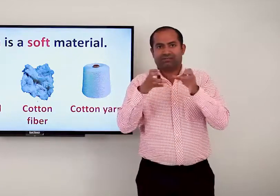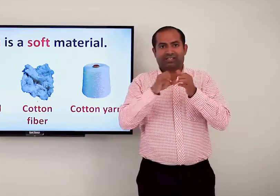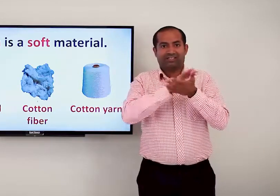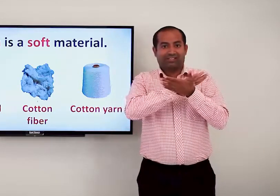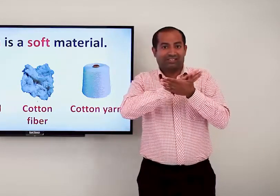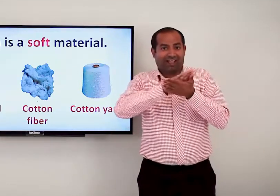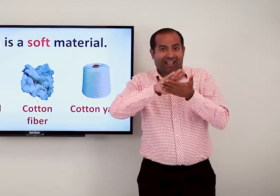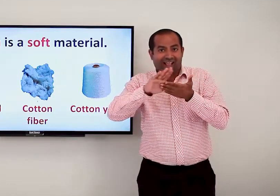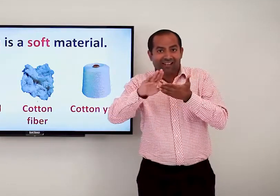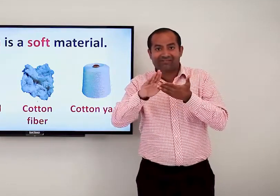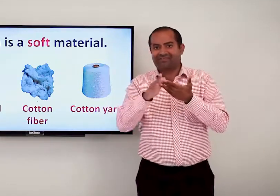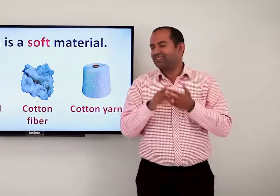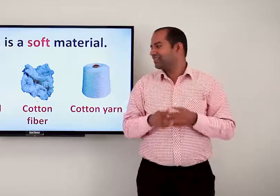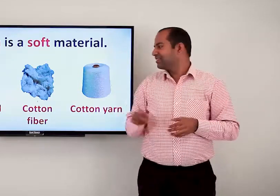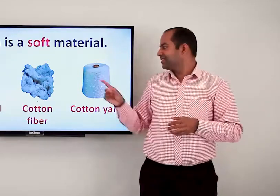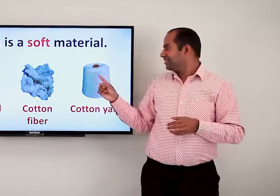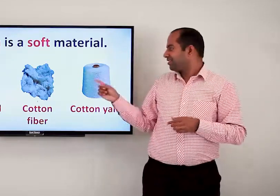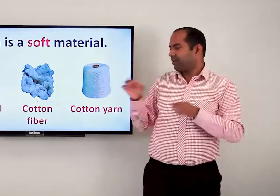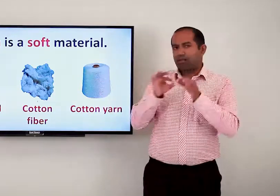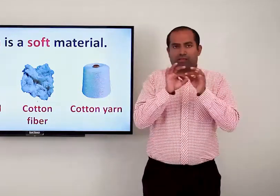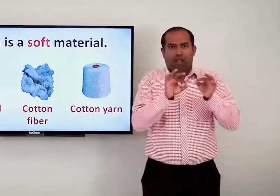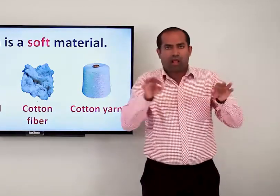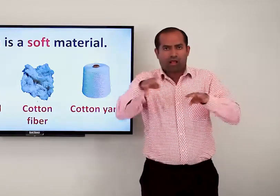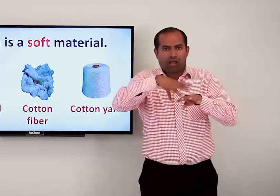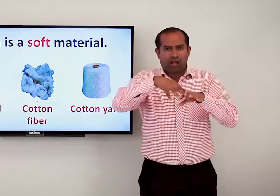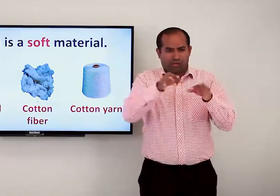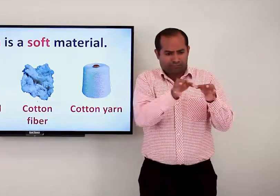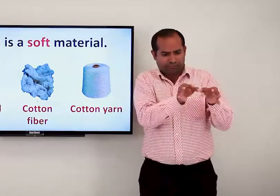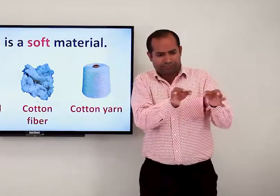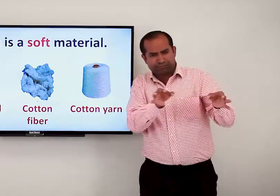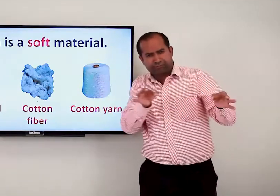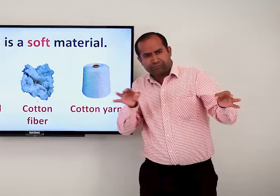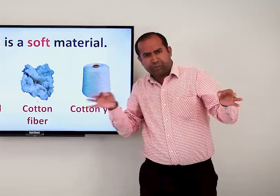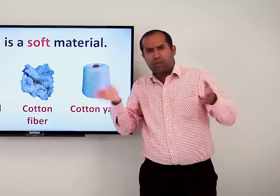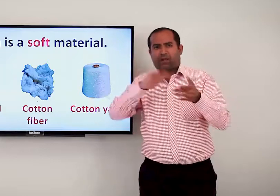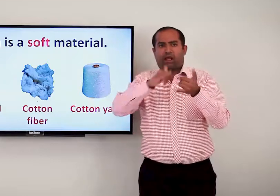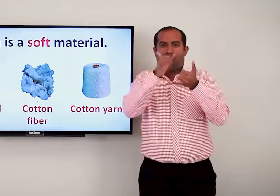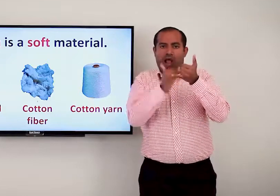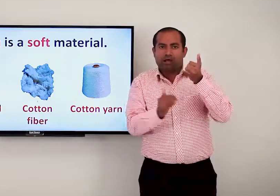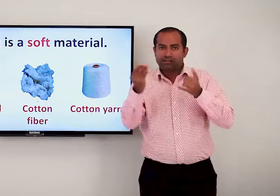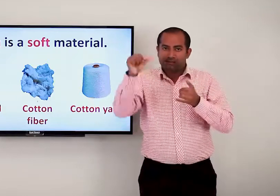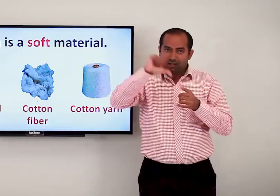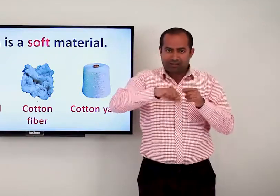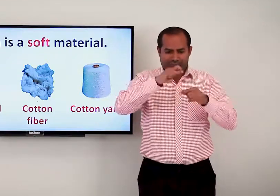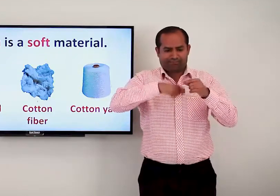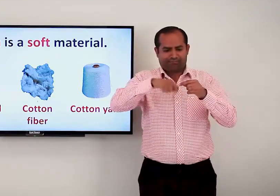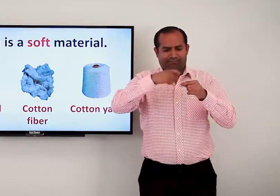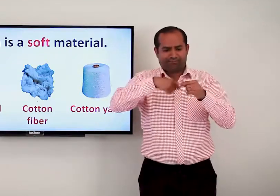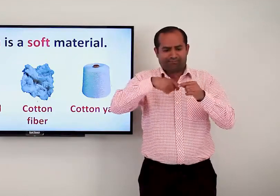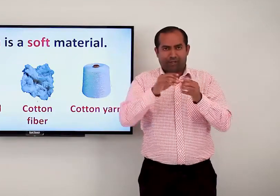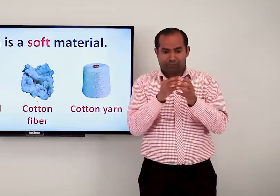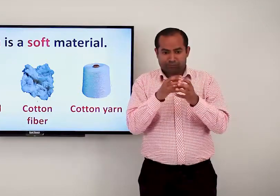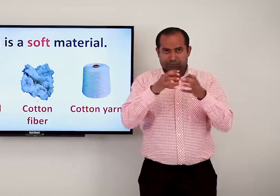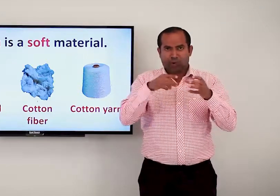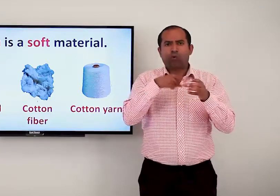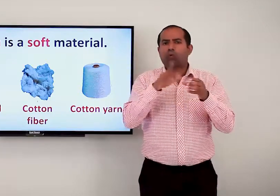پھر صاف روئی سے دھاگا بنایا جاتا ہے، پھر یہ دھاگا آپ کسی بھی چیز میں استعمال کر سکتے